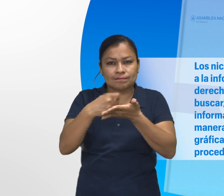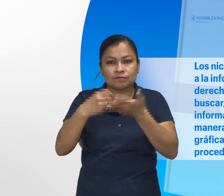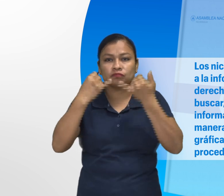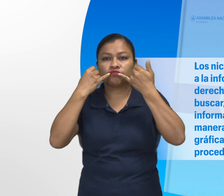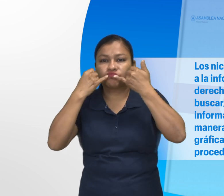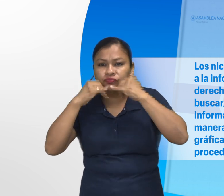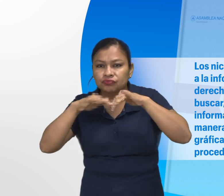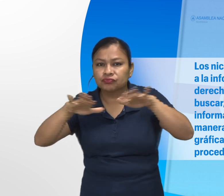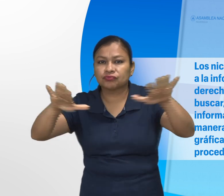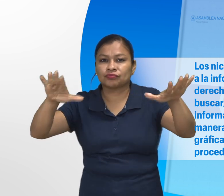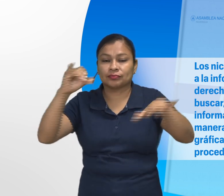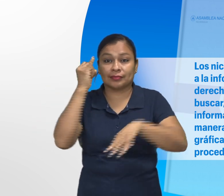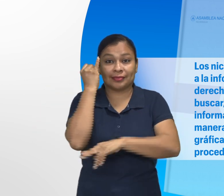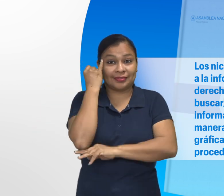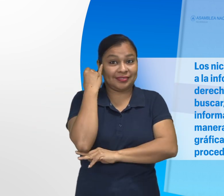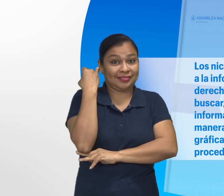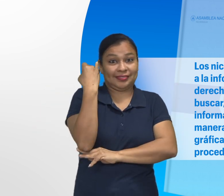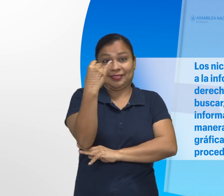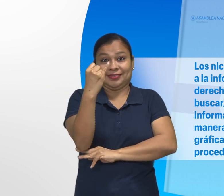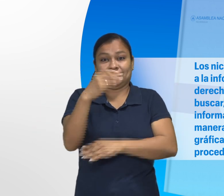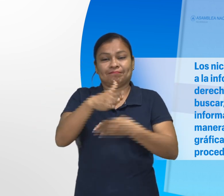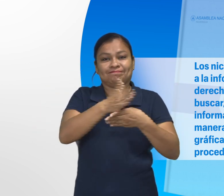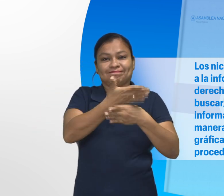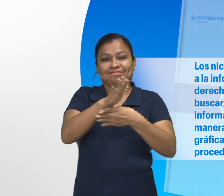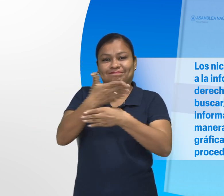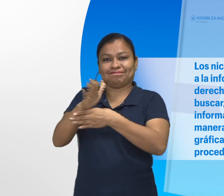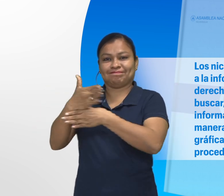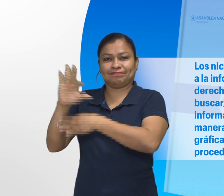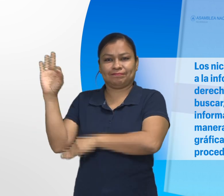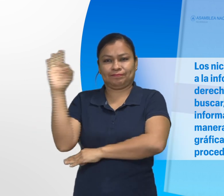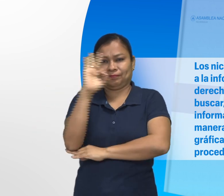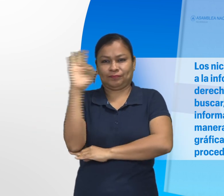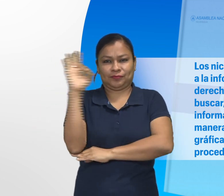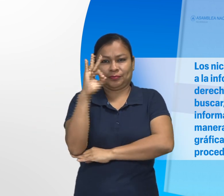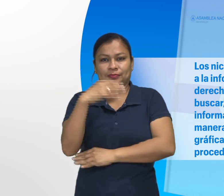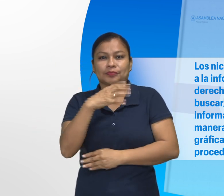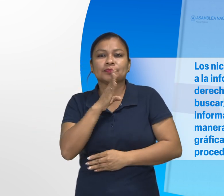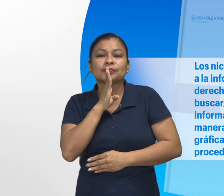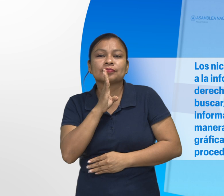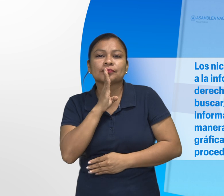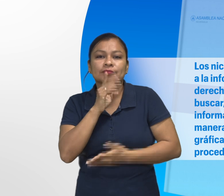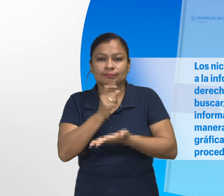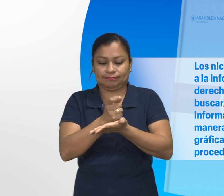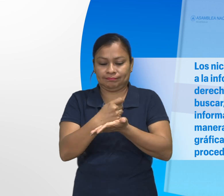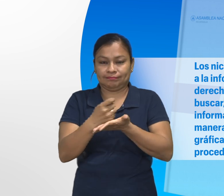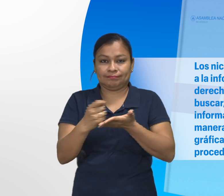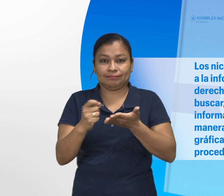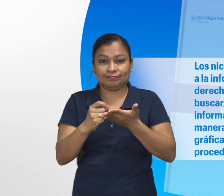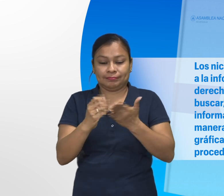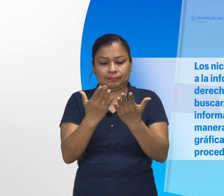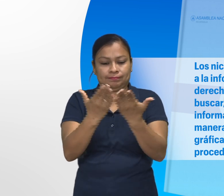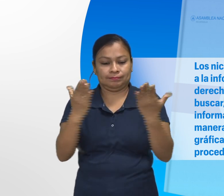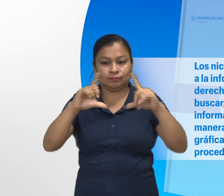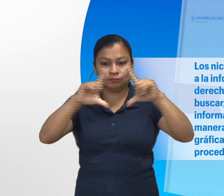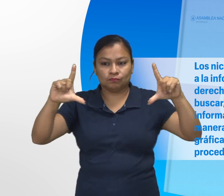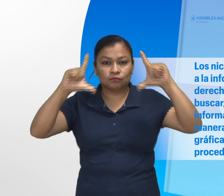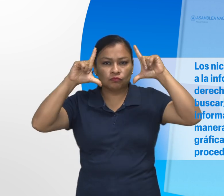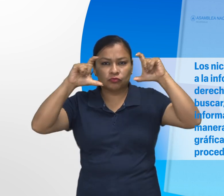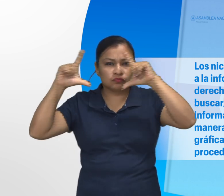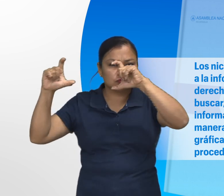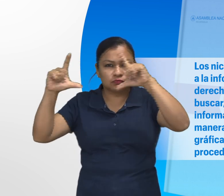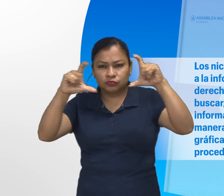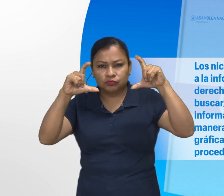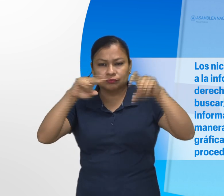buscar, recibir y difundir informaciones e ideas, ya sea de manera oral, por escrito,